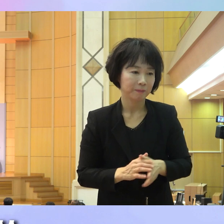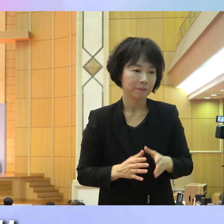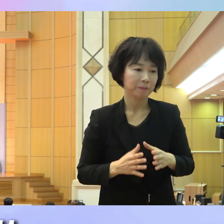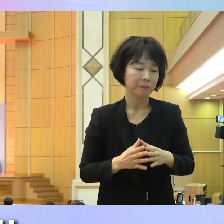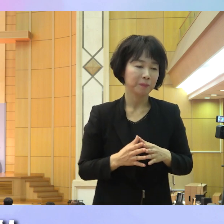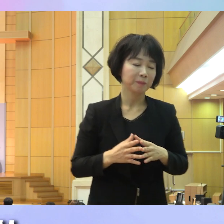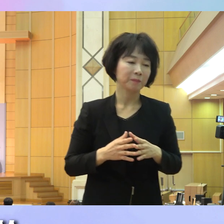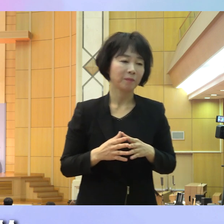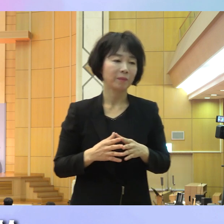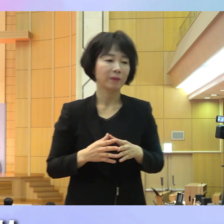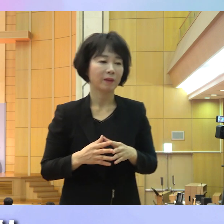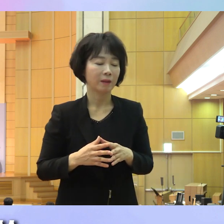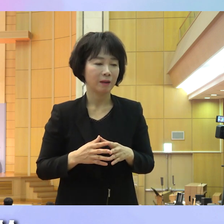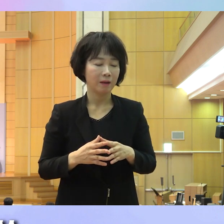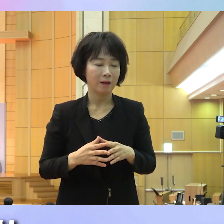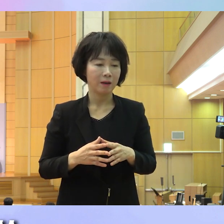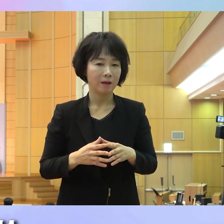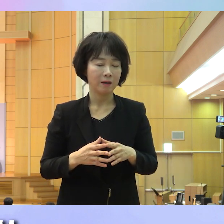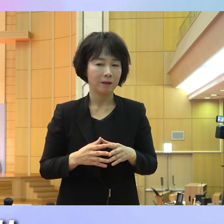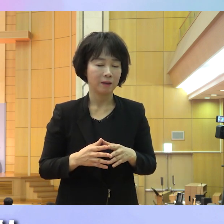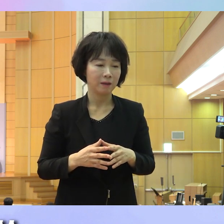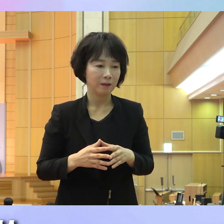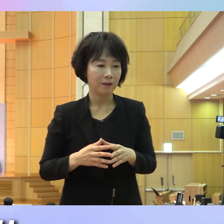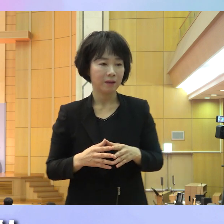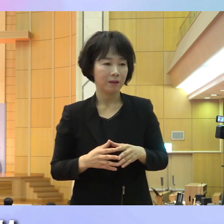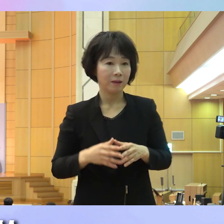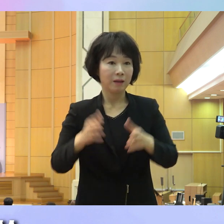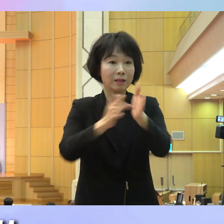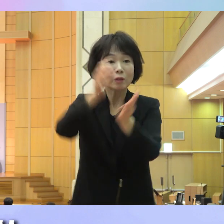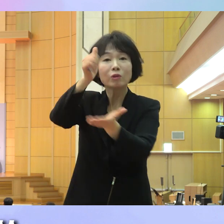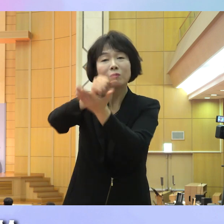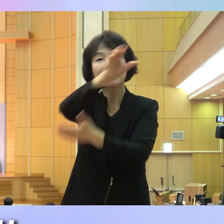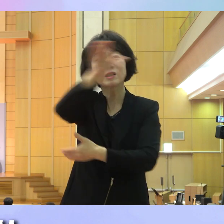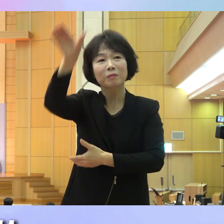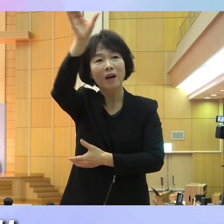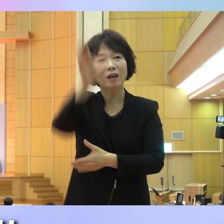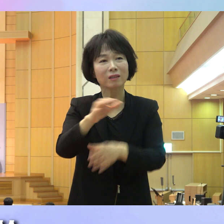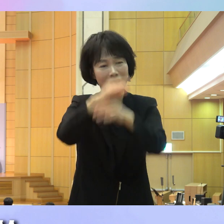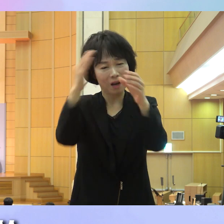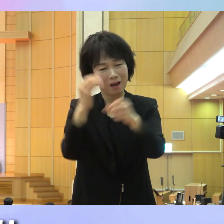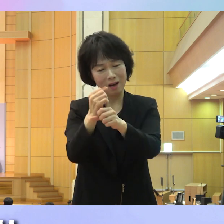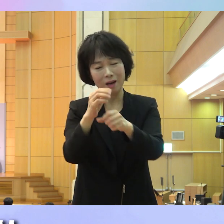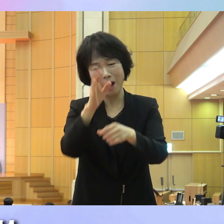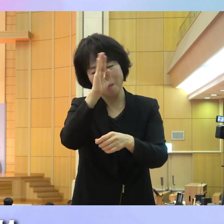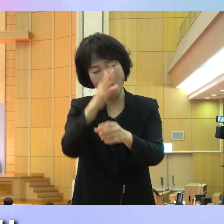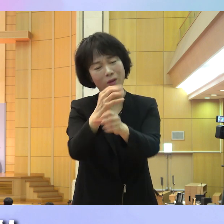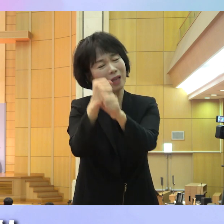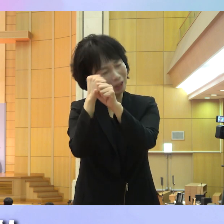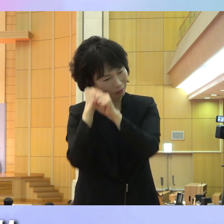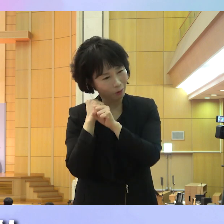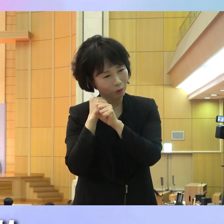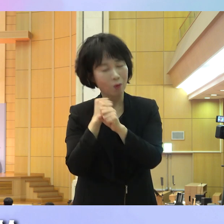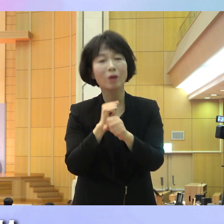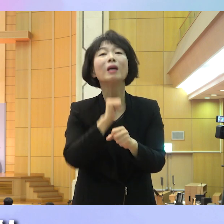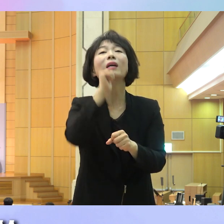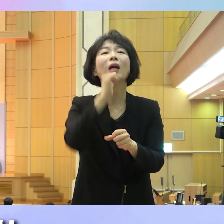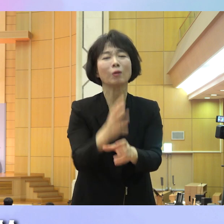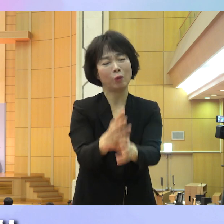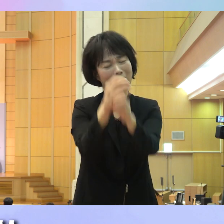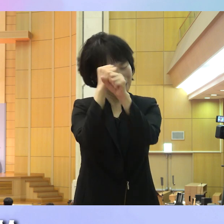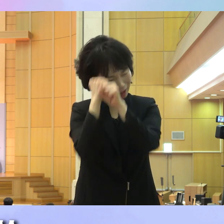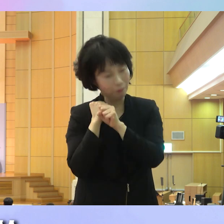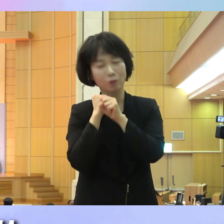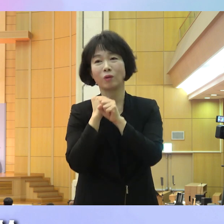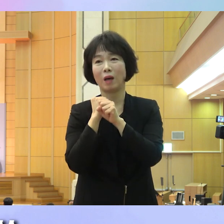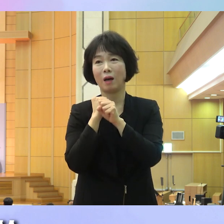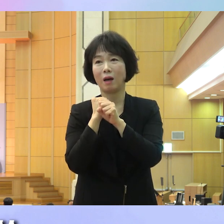예? 이렇게 주님께서 다 십자가에서 우리 병가에 다 짊어지셨어요. 가난도 다 짊어지셨어요.